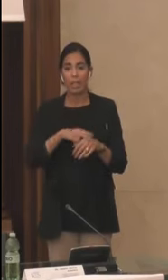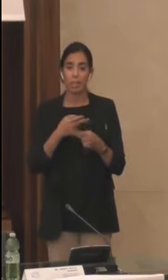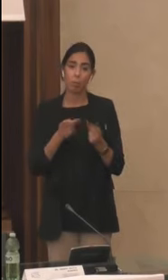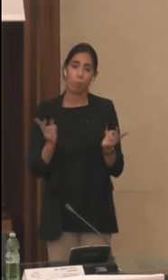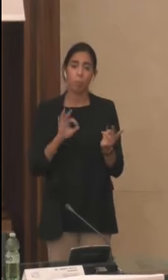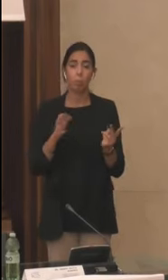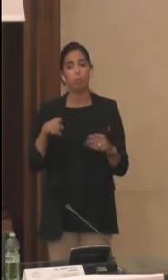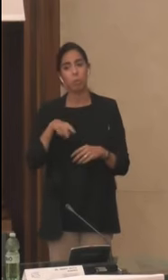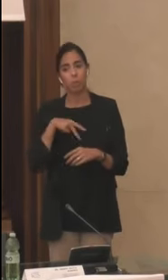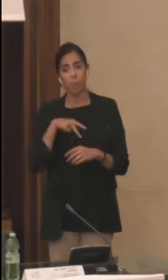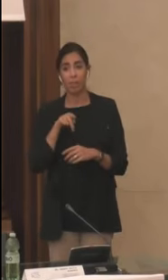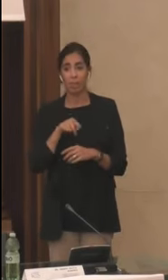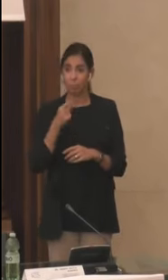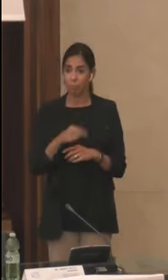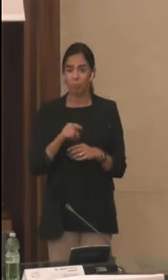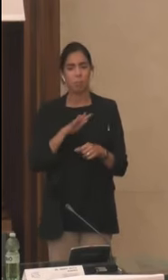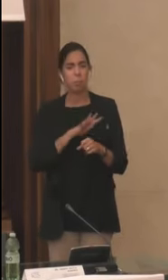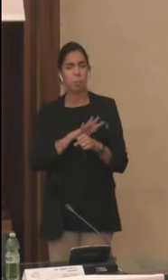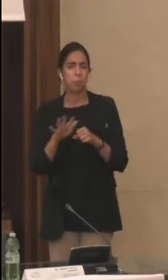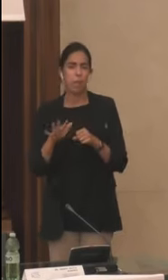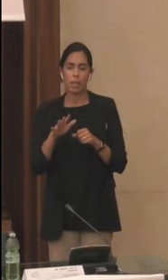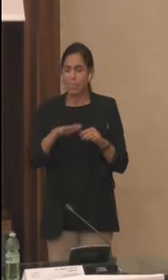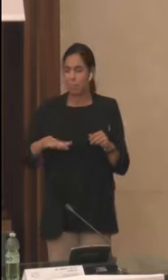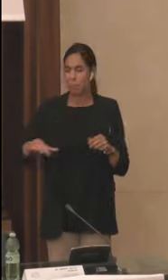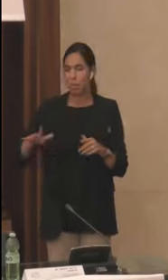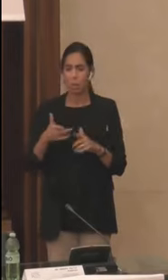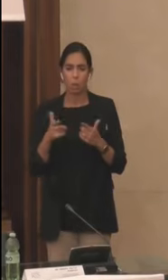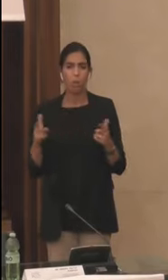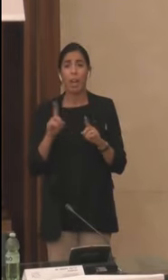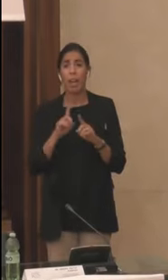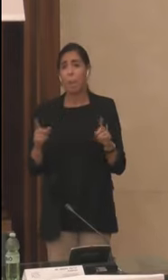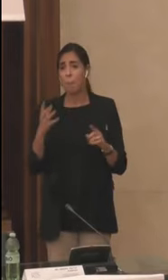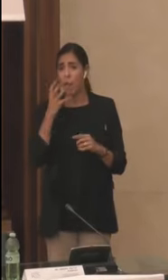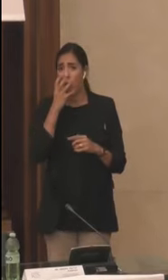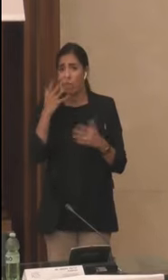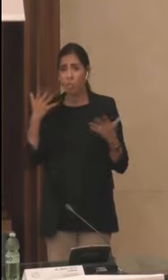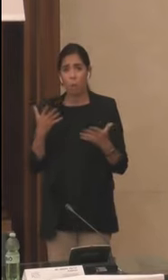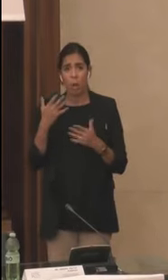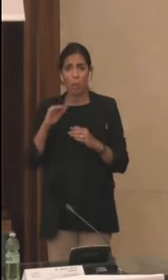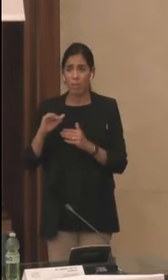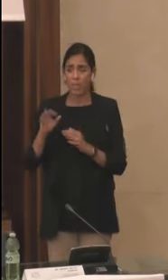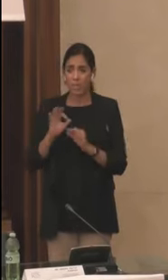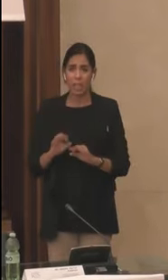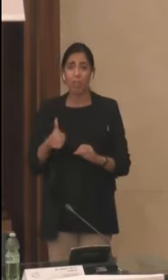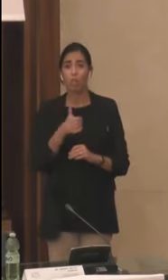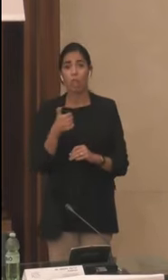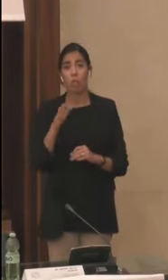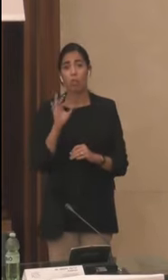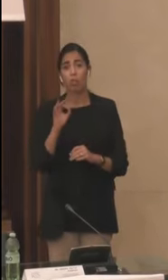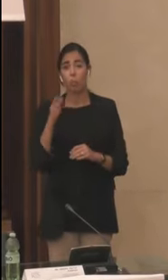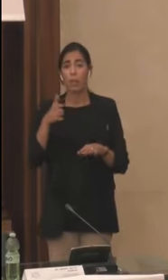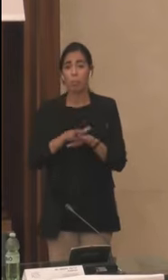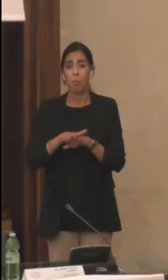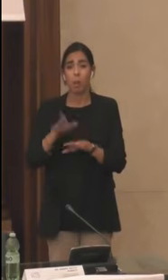oxígeno. 150 muertos por día en Paraguay. Entonces, tratamos en la casa. Y lo voy a